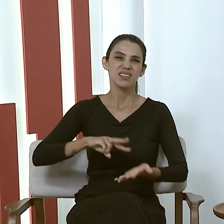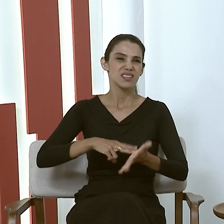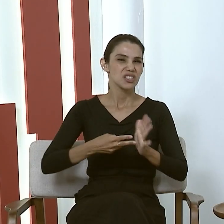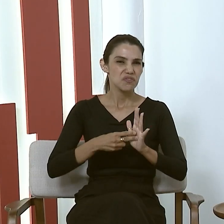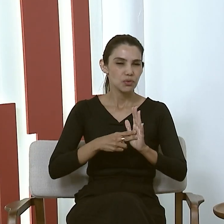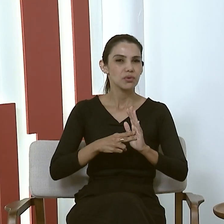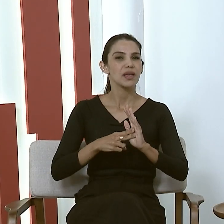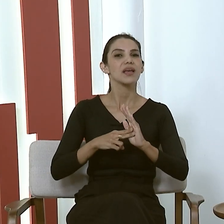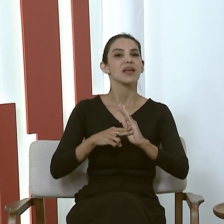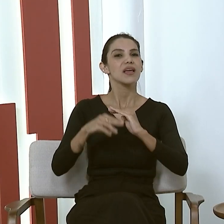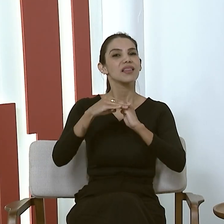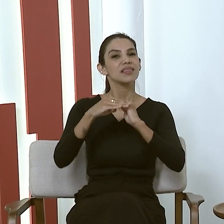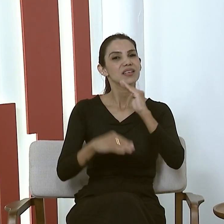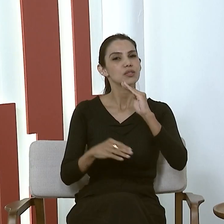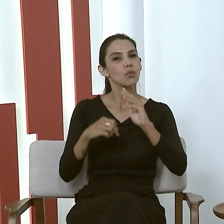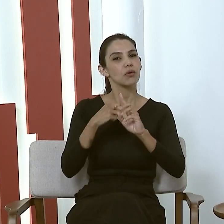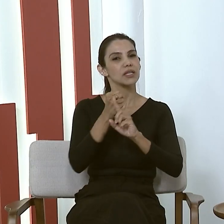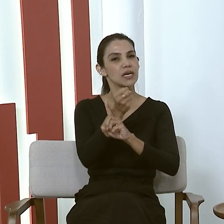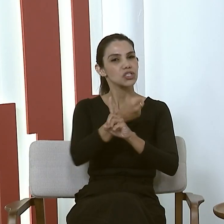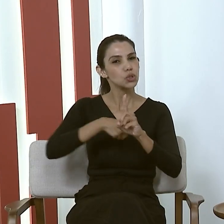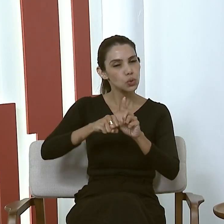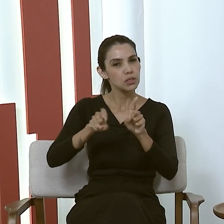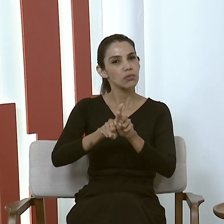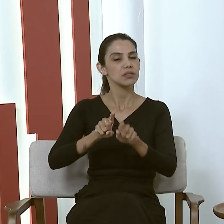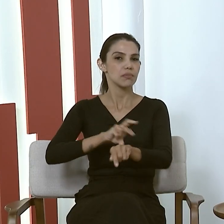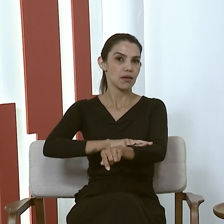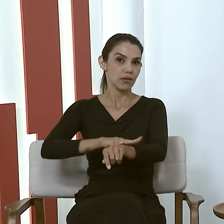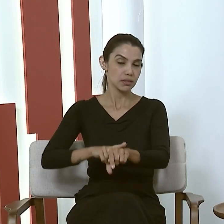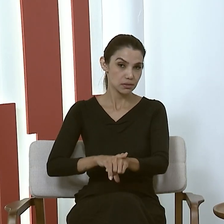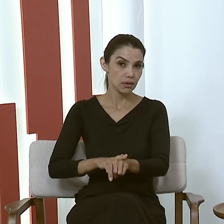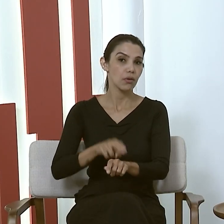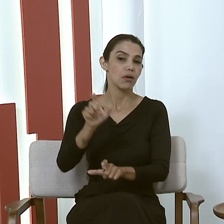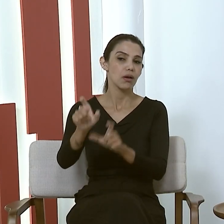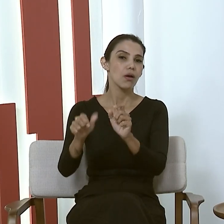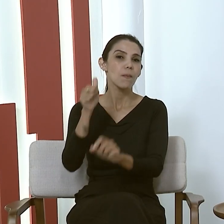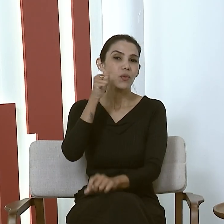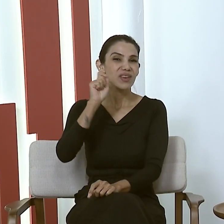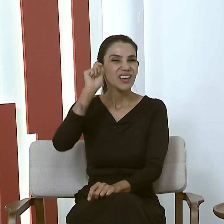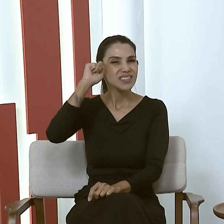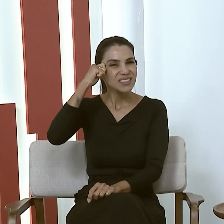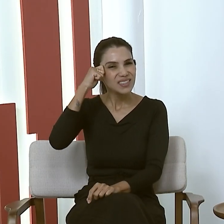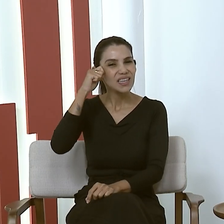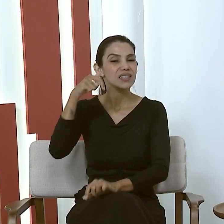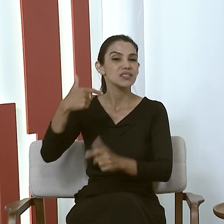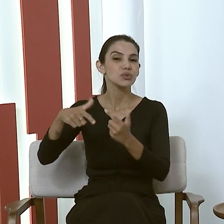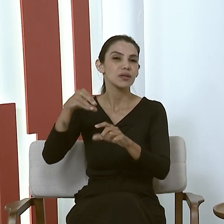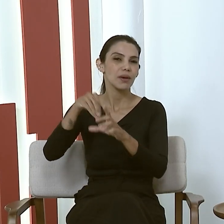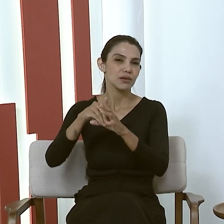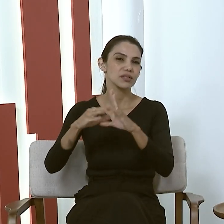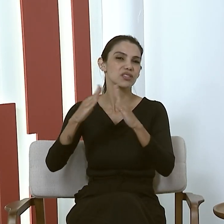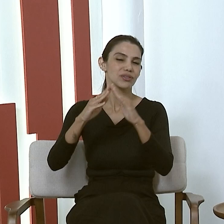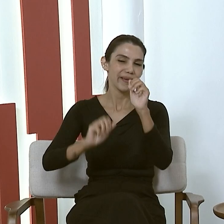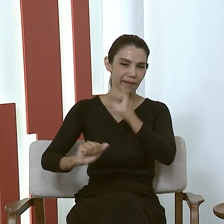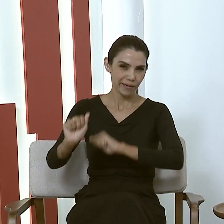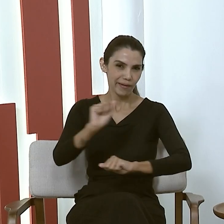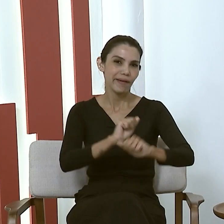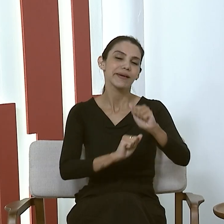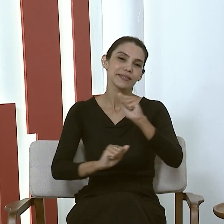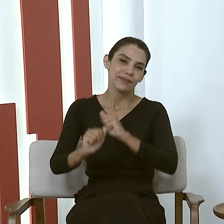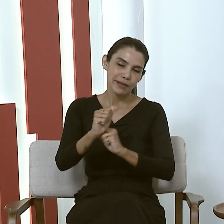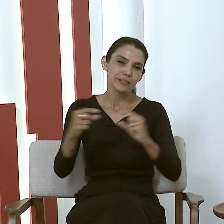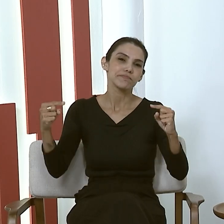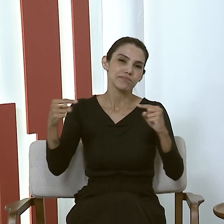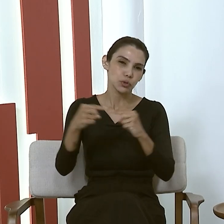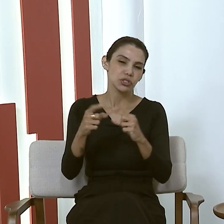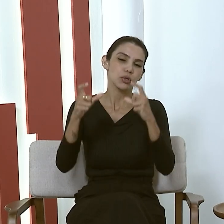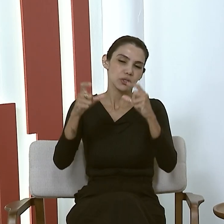e social, marcada principalmente pela história de mulheres negras no trabalho doméstico. Esses espaços são